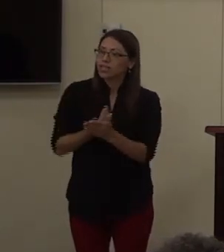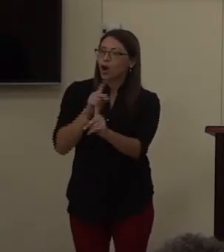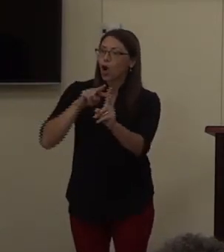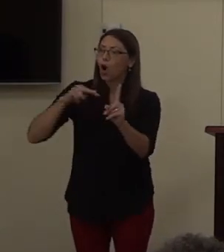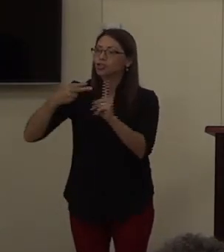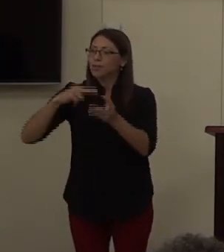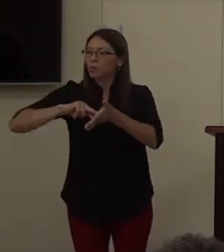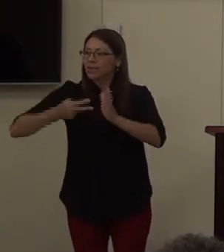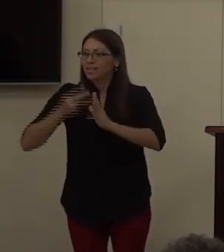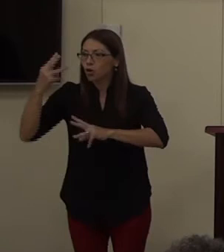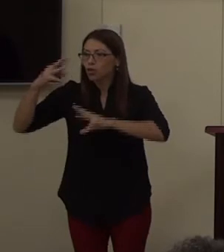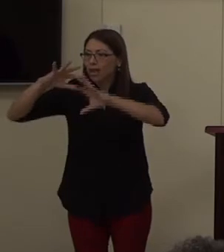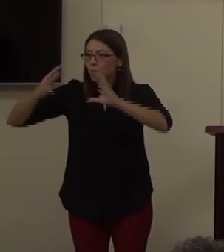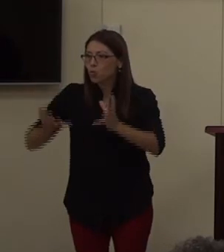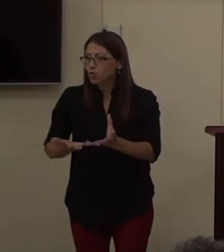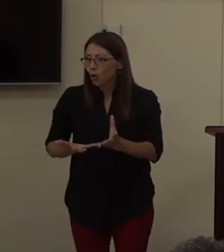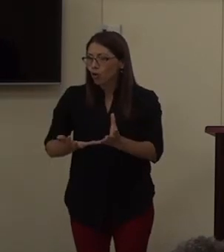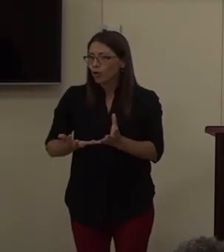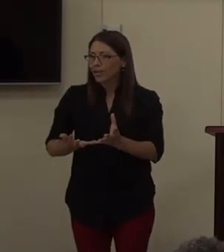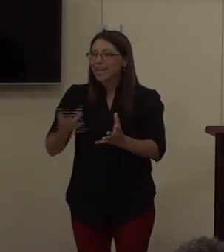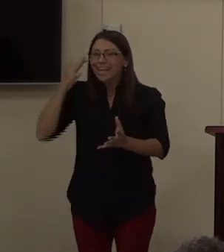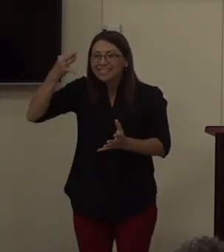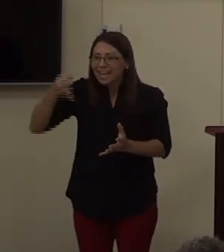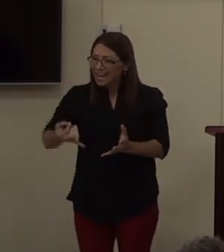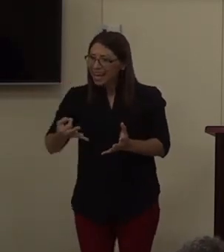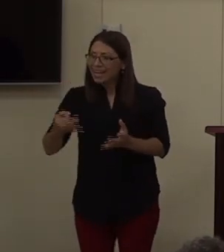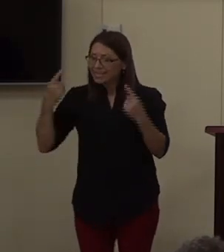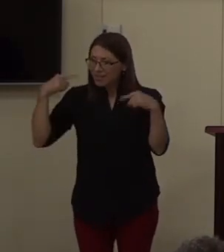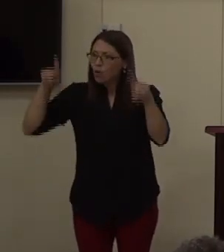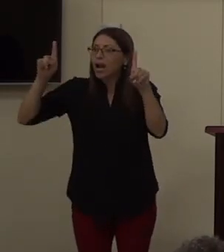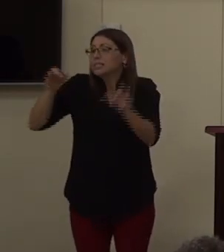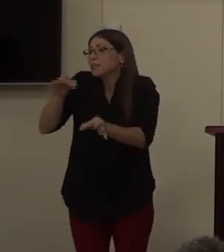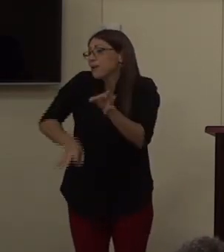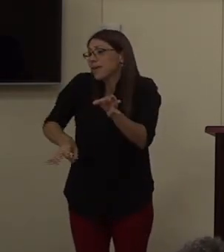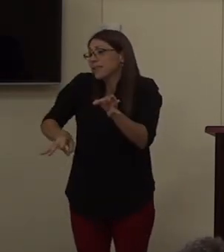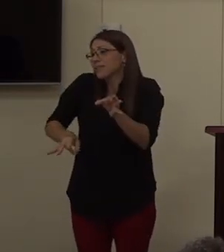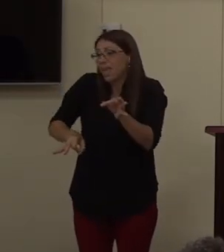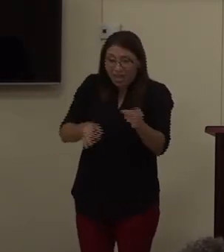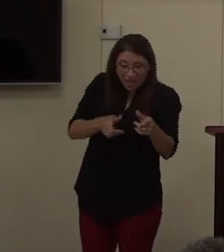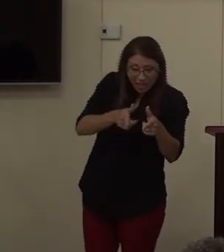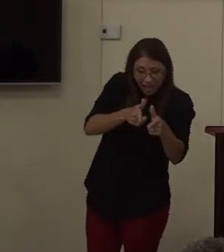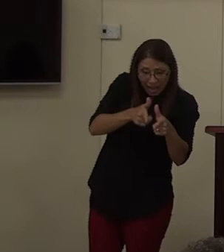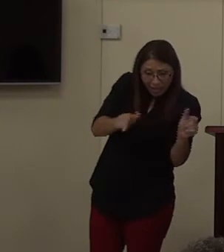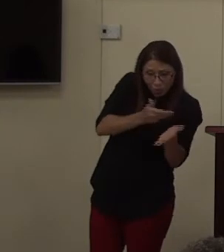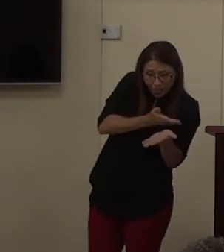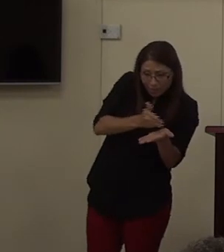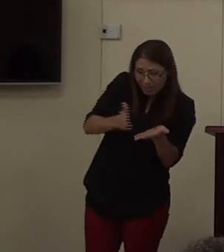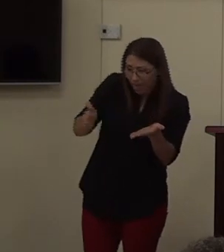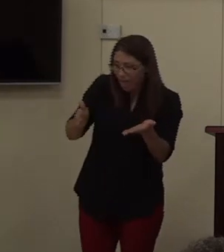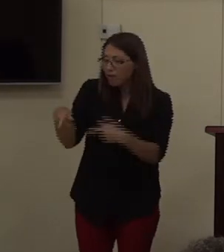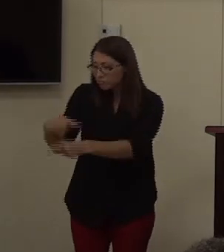Una reconceptualización que se cree que se va a lograr simplemente poniéndole a la lengua desplazada nuevas